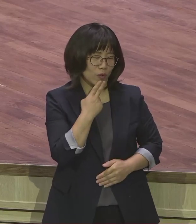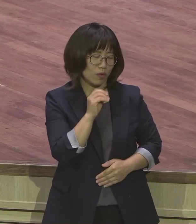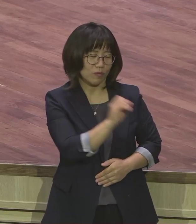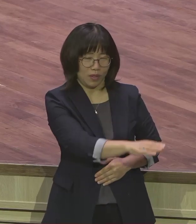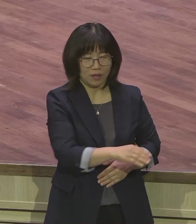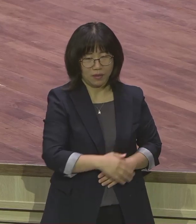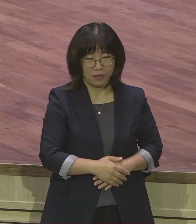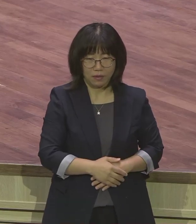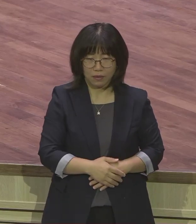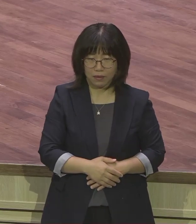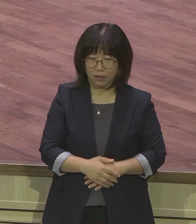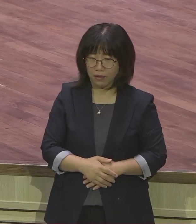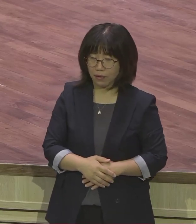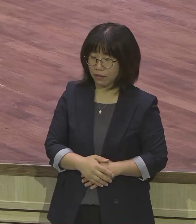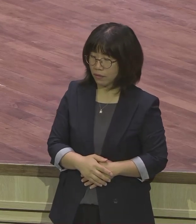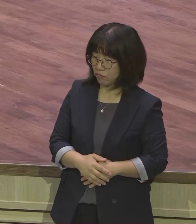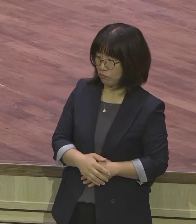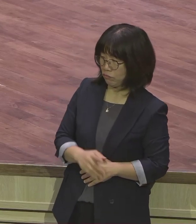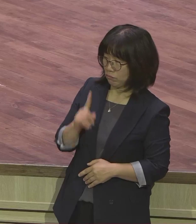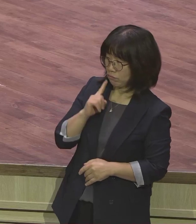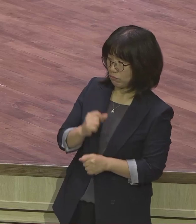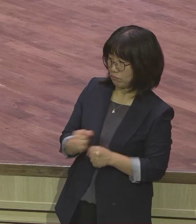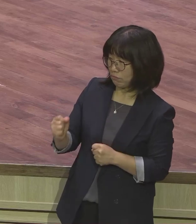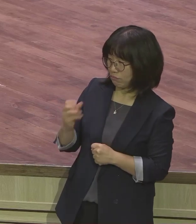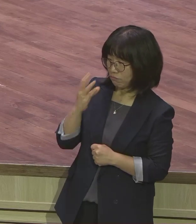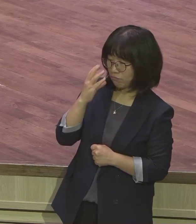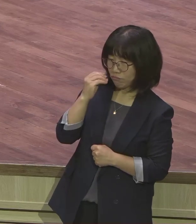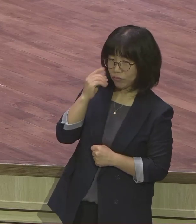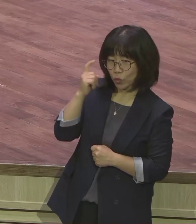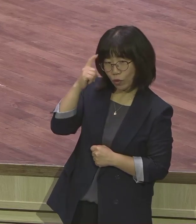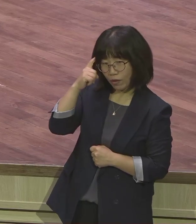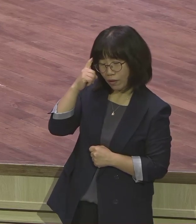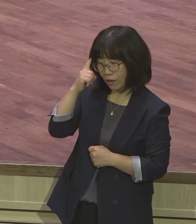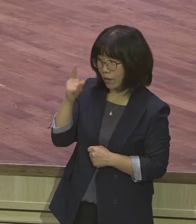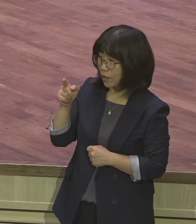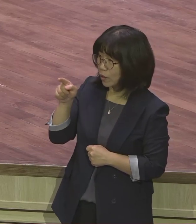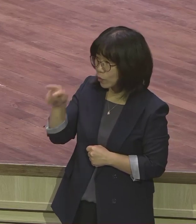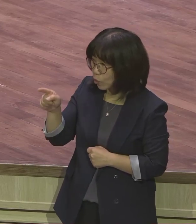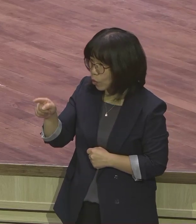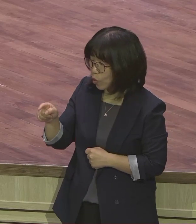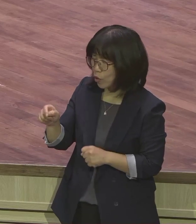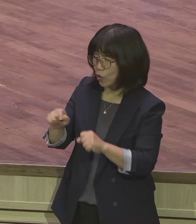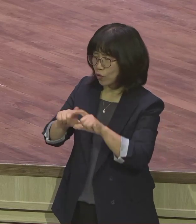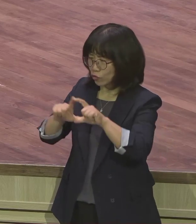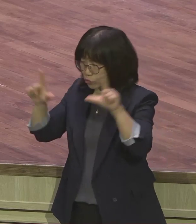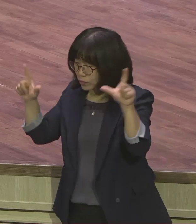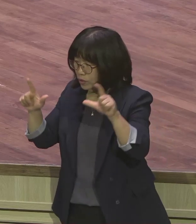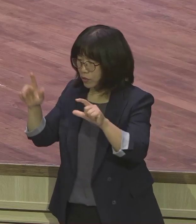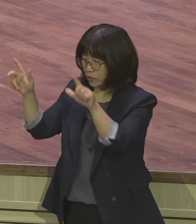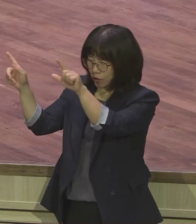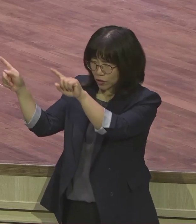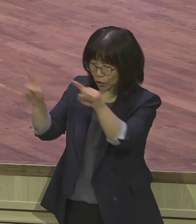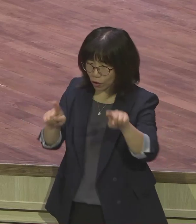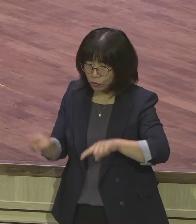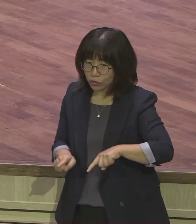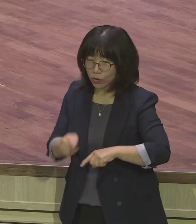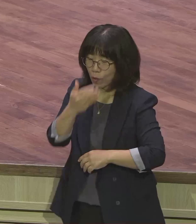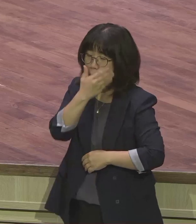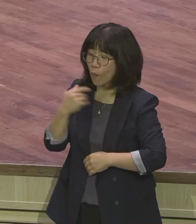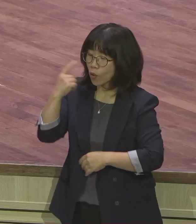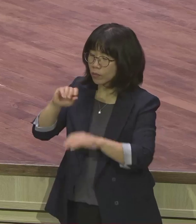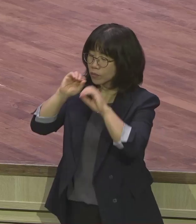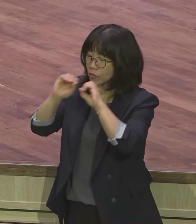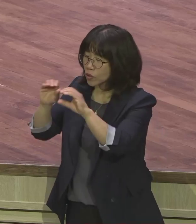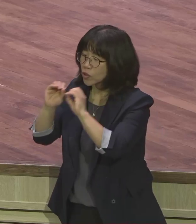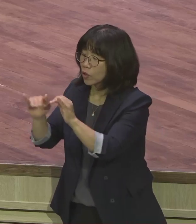그러니까 이 질문한 분이 의외의 답변이 나왔단 말이에요 아니 이렇게 전국의 세계에 이렇게 폼을 정하는